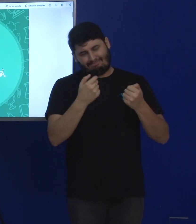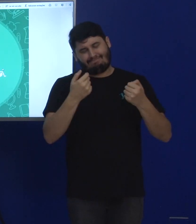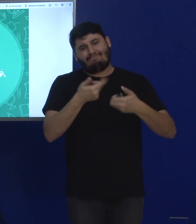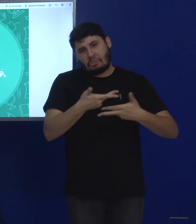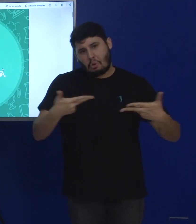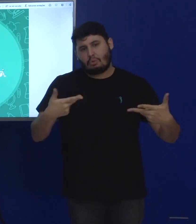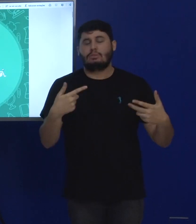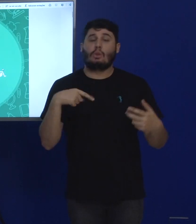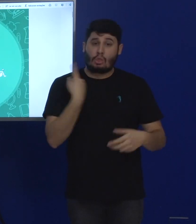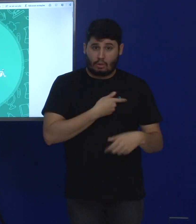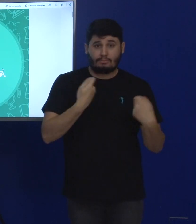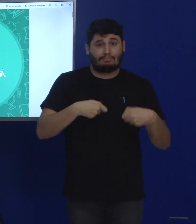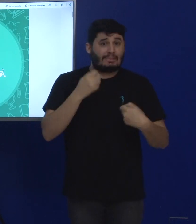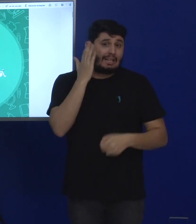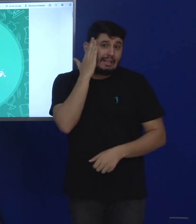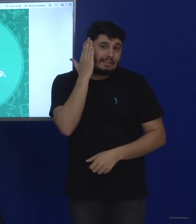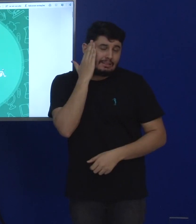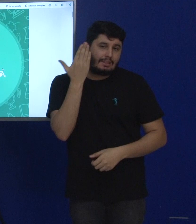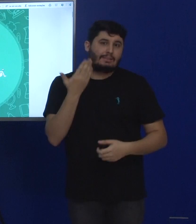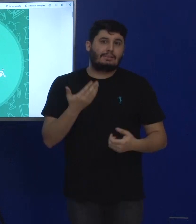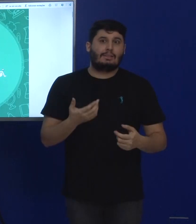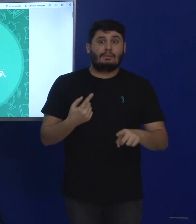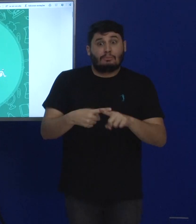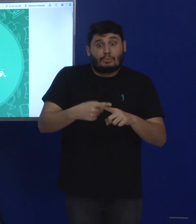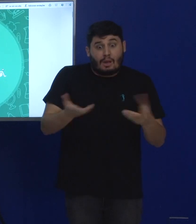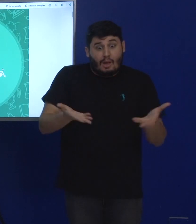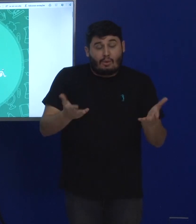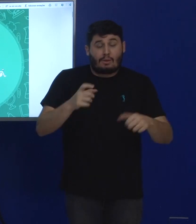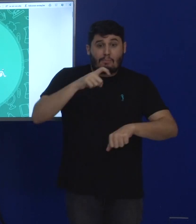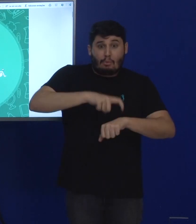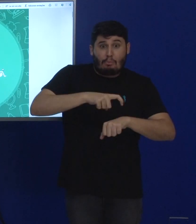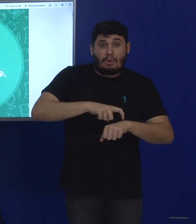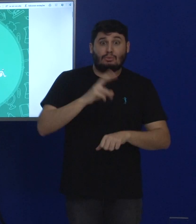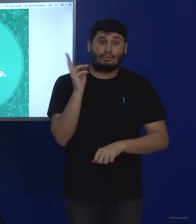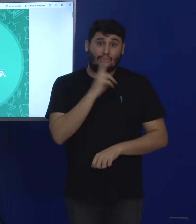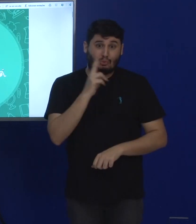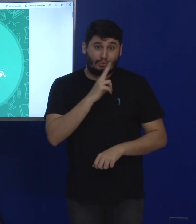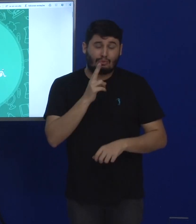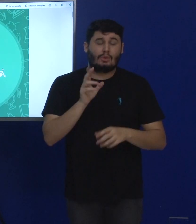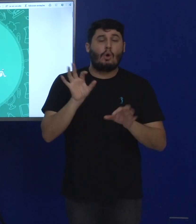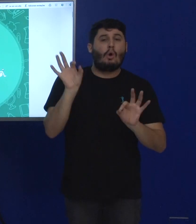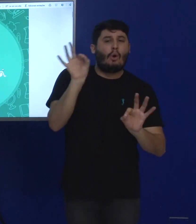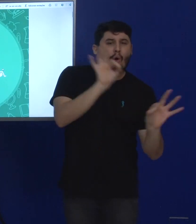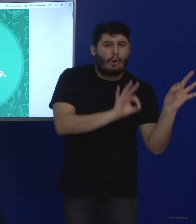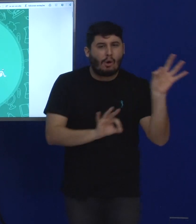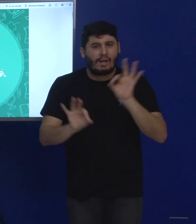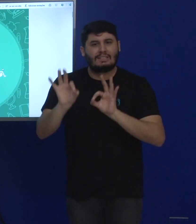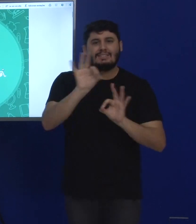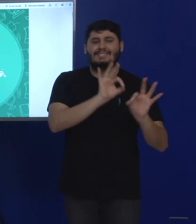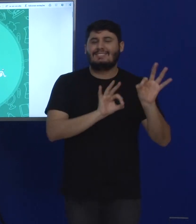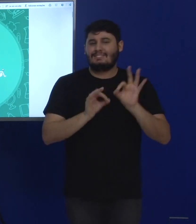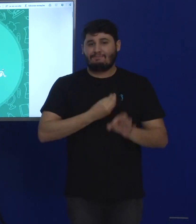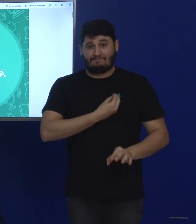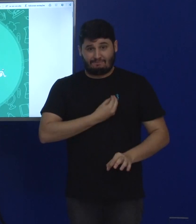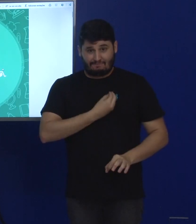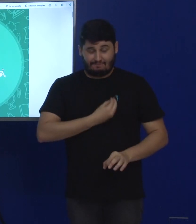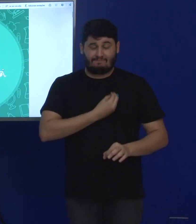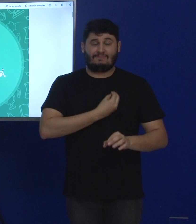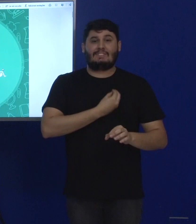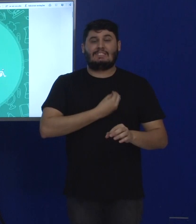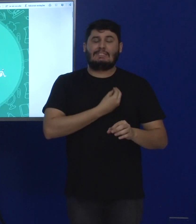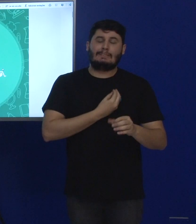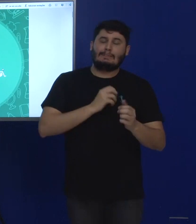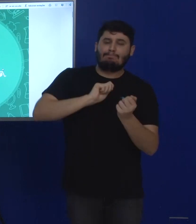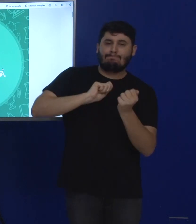necessário entender as necessidades emergenciais de reestruturação, não somente das famílias, mas também de